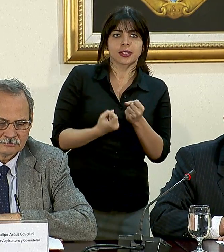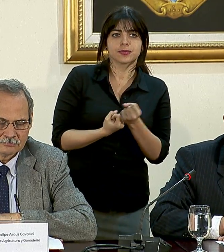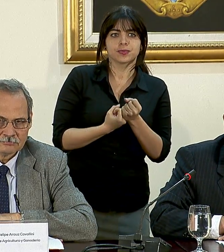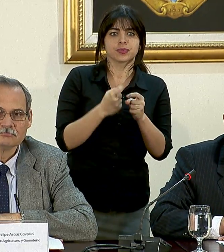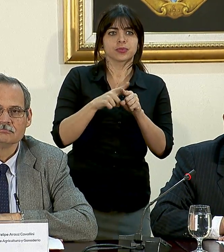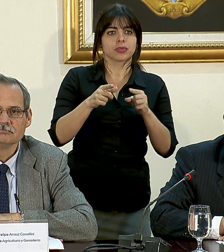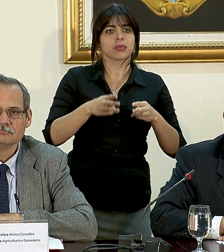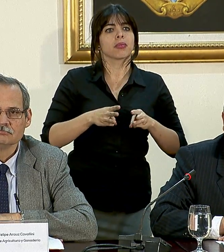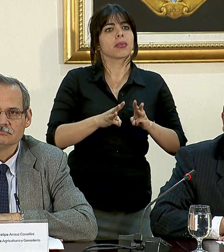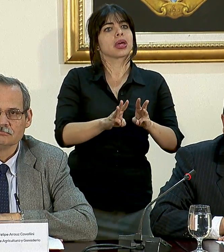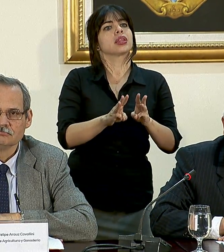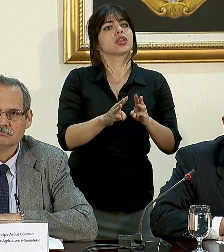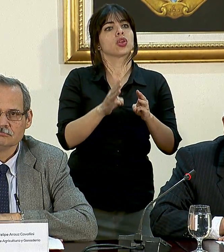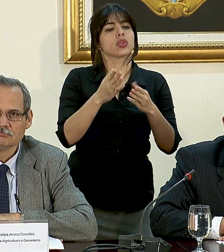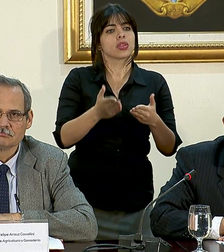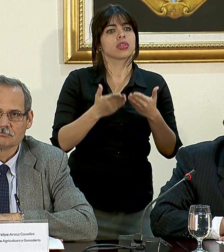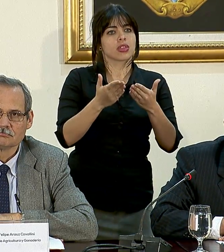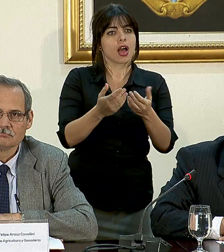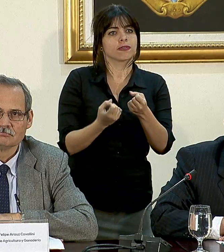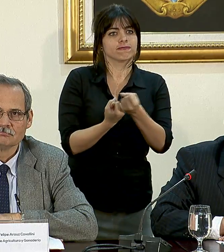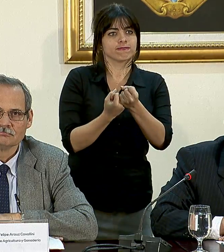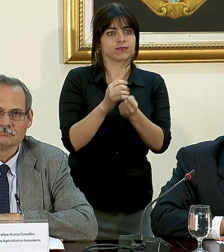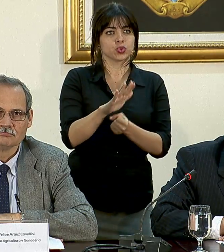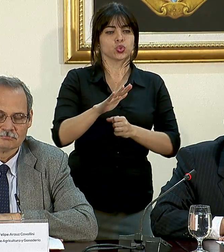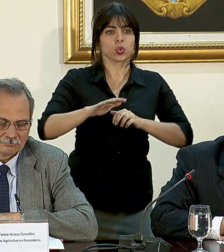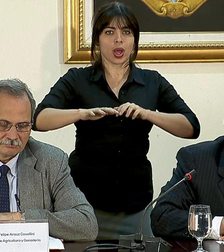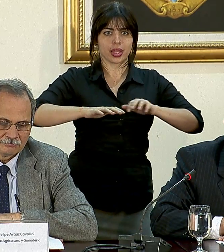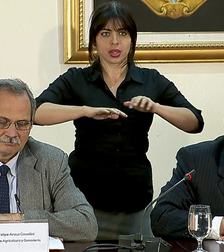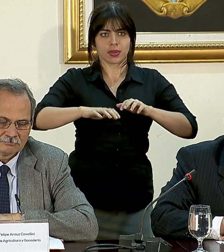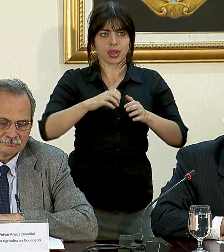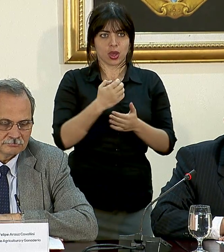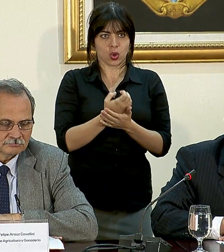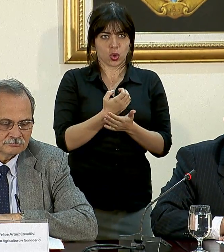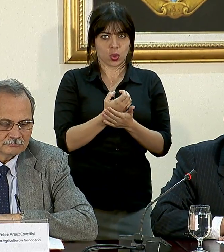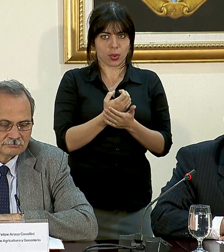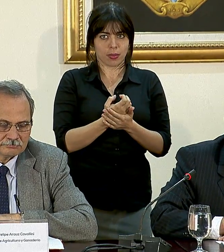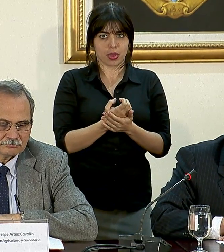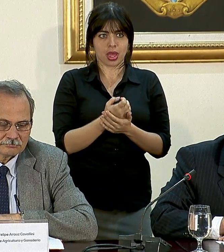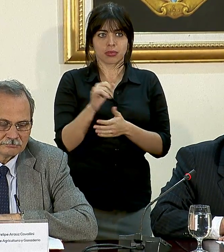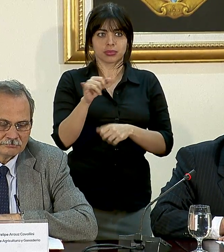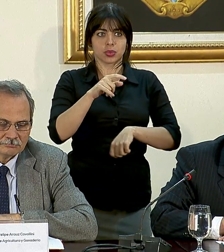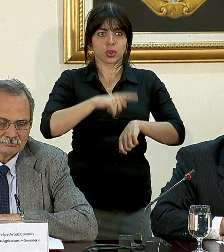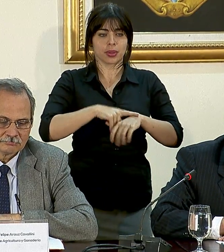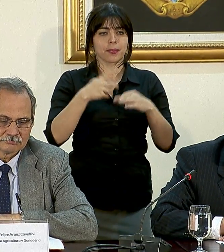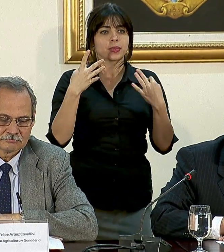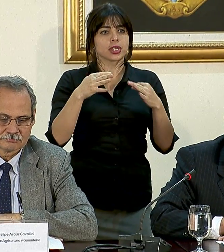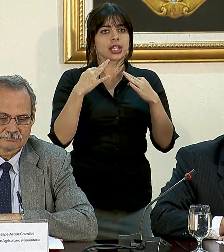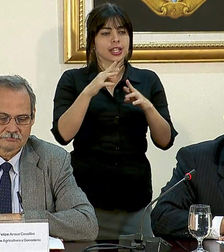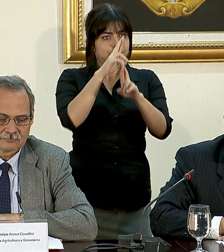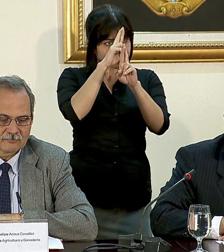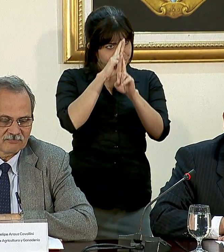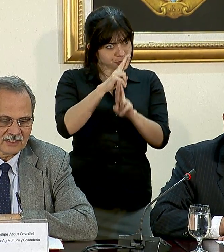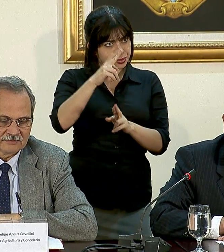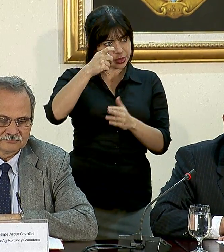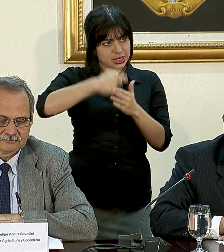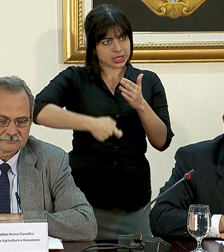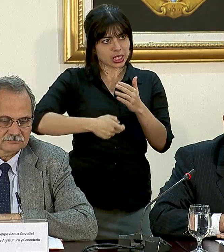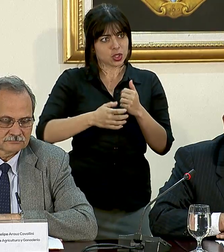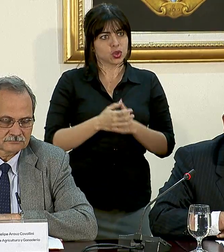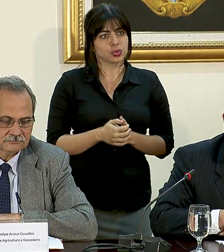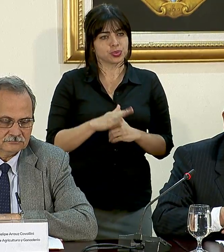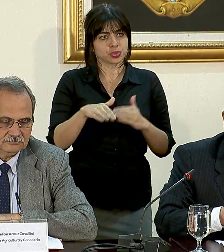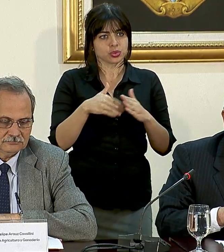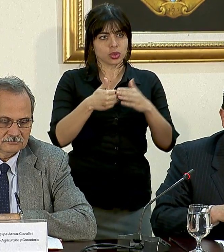medidas que den sostenibilidad a su actividad económica, a la vez que procure el respeto estricto a